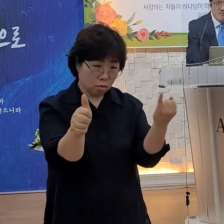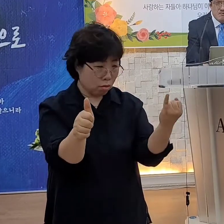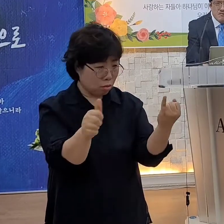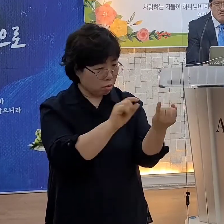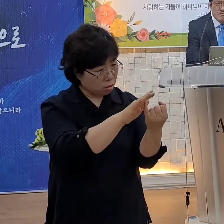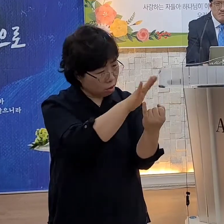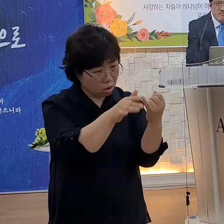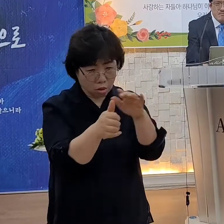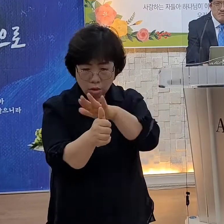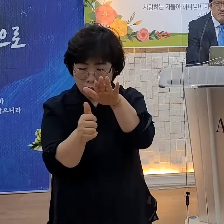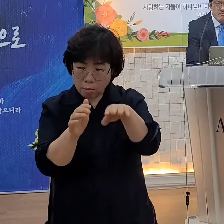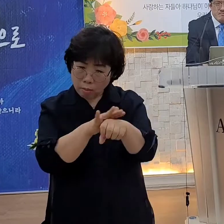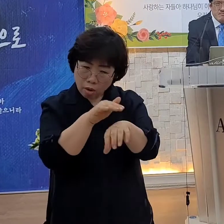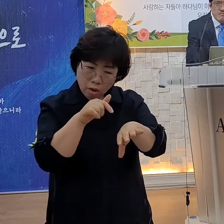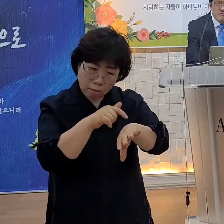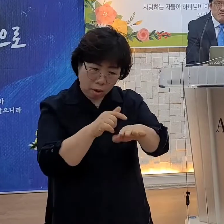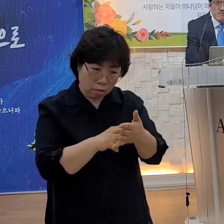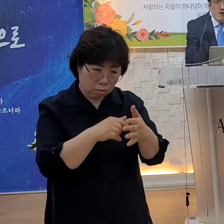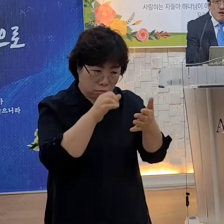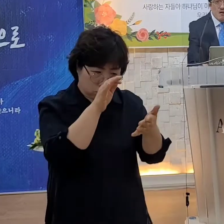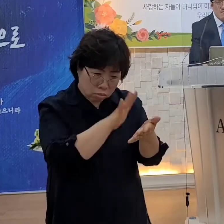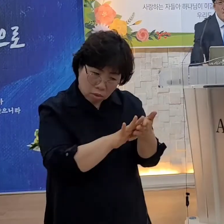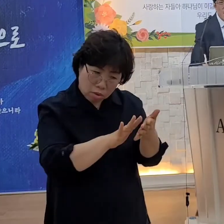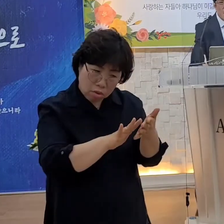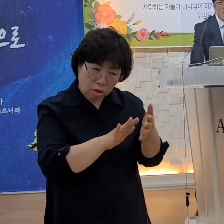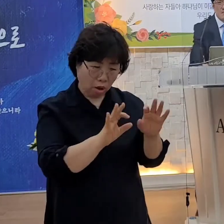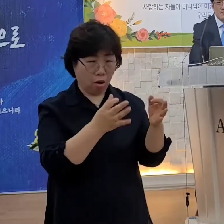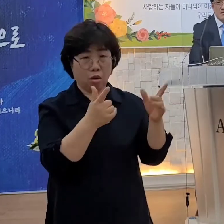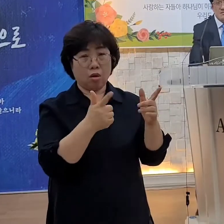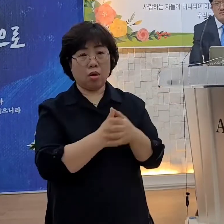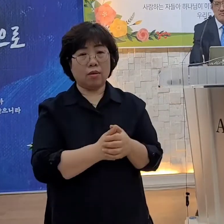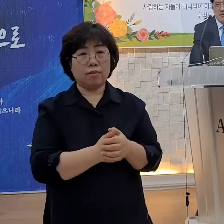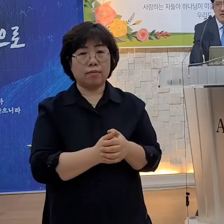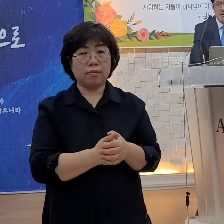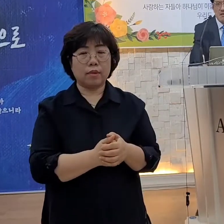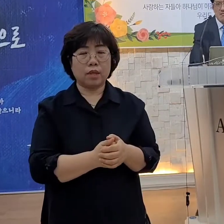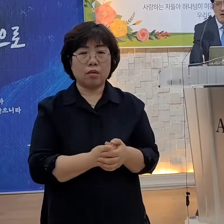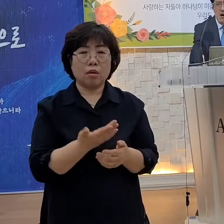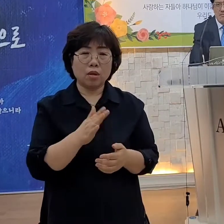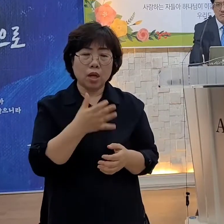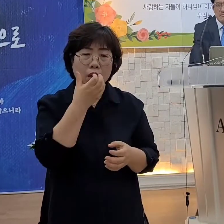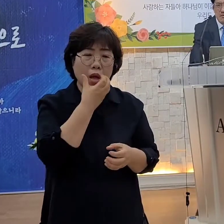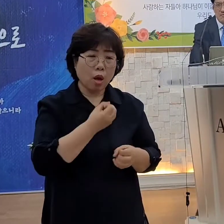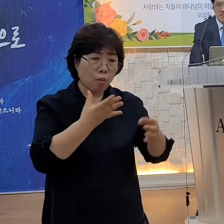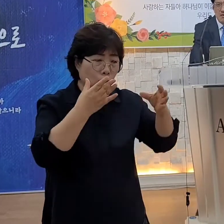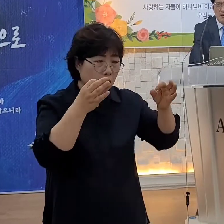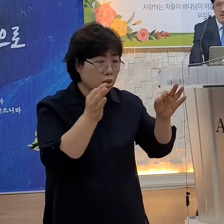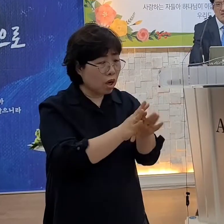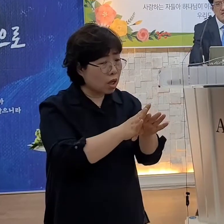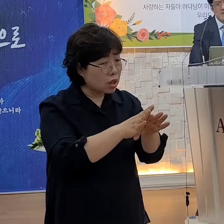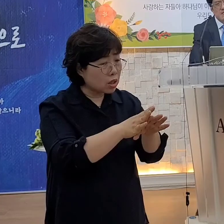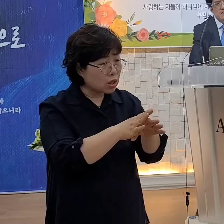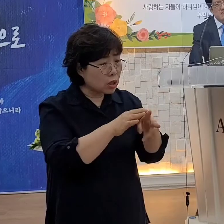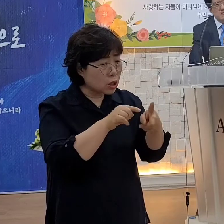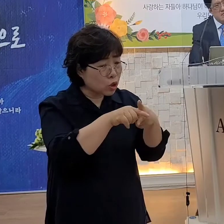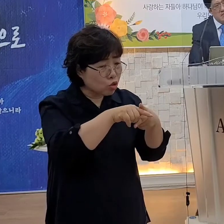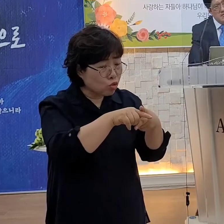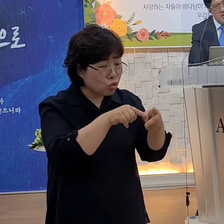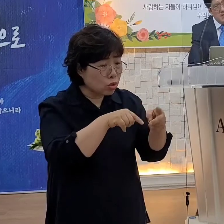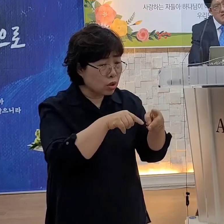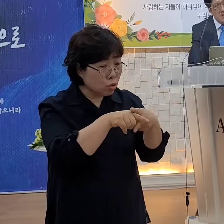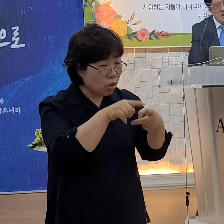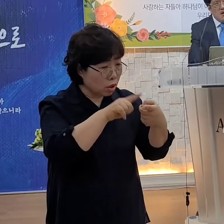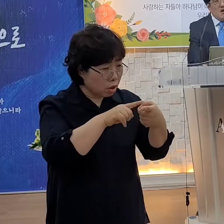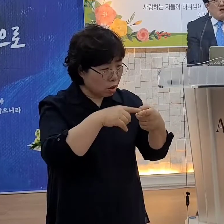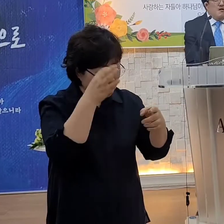자, 이건 어떠세요? 왜 안 행복한가를 찾아보는데 마음은 그대로인데 열정이